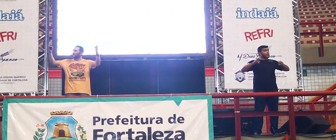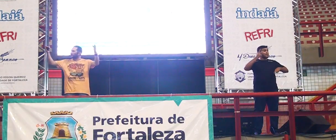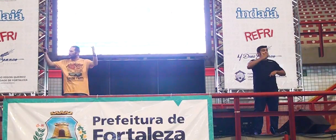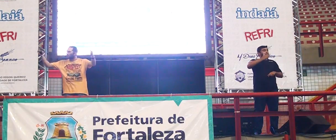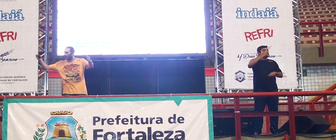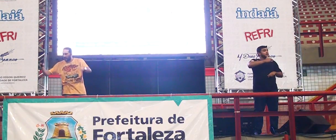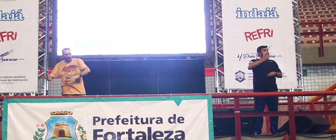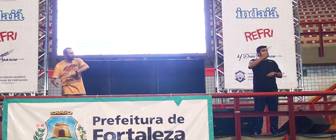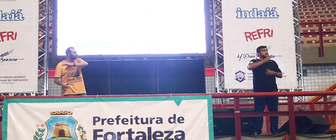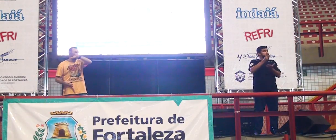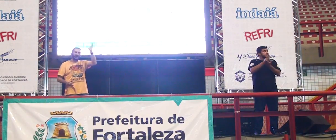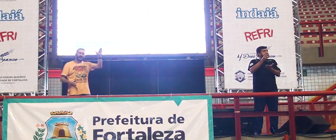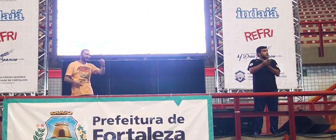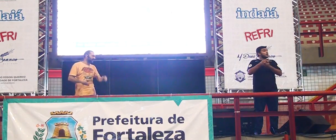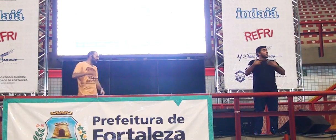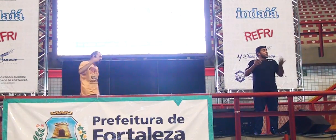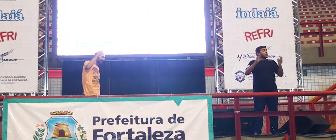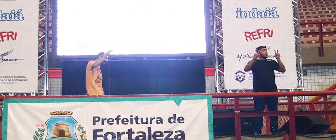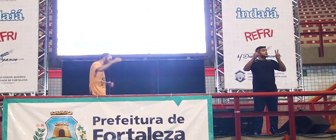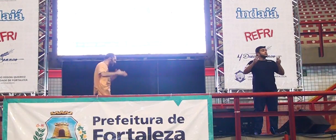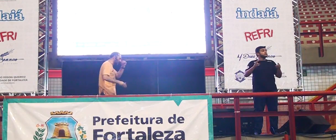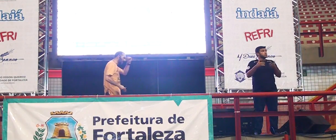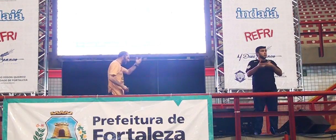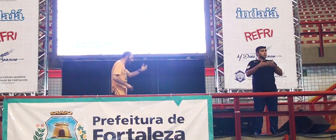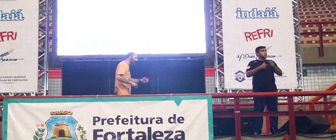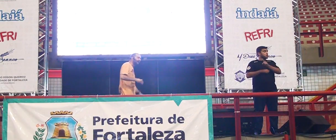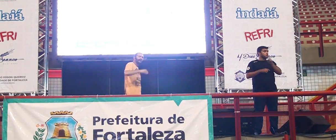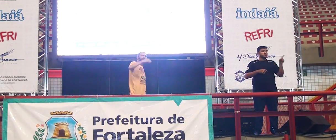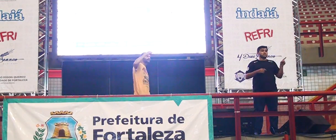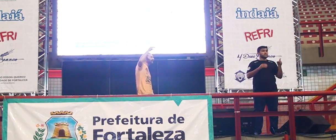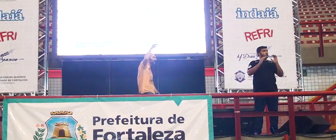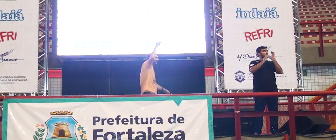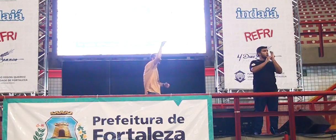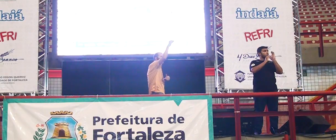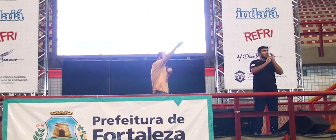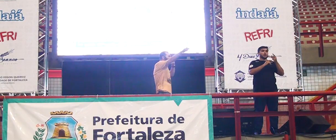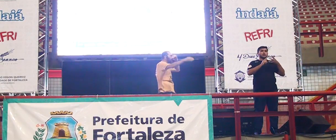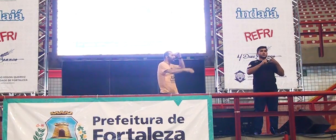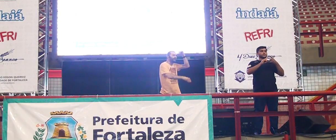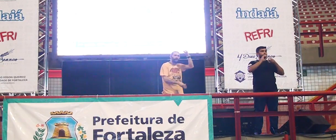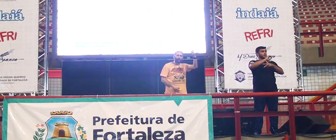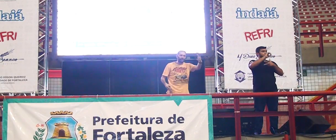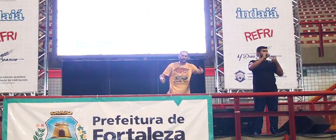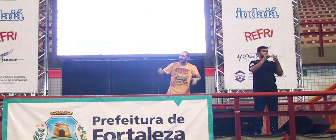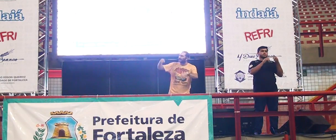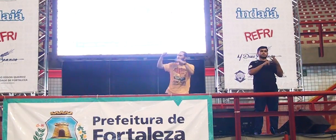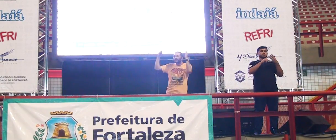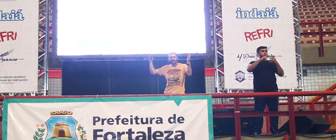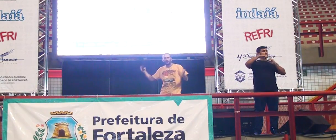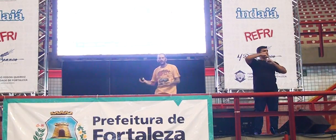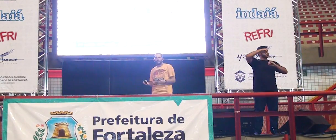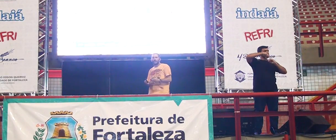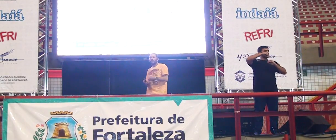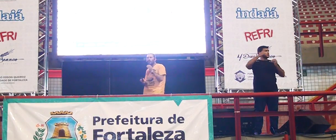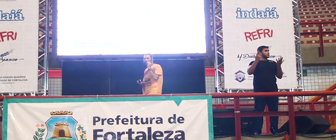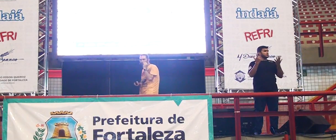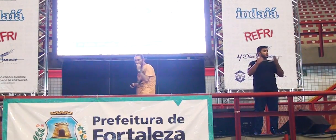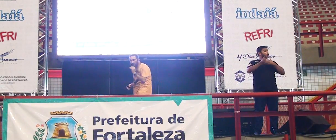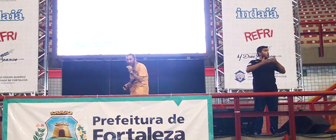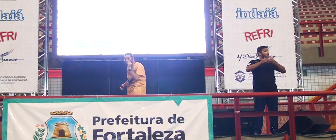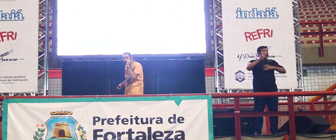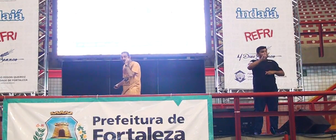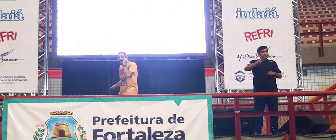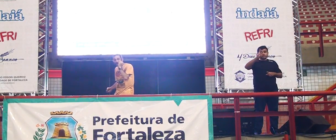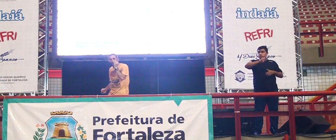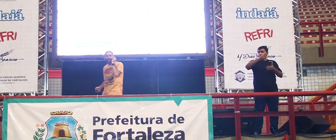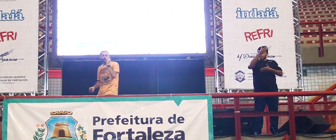vai fazer vestibular, não interessa se é o ESSE, se é o Enem, se é Cristo, se é Unifor, se é, enfim, qualquer